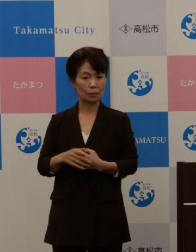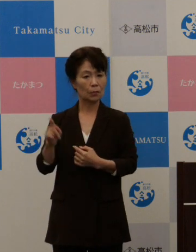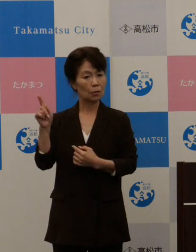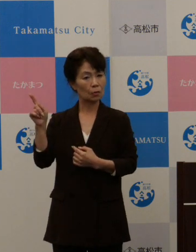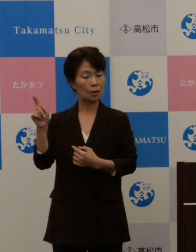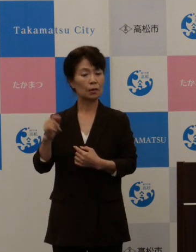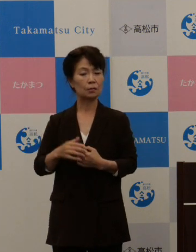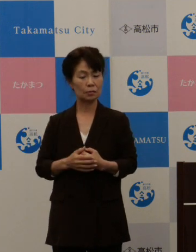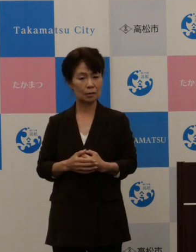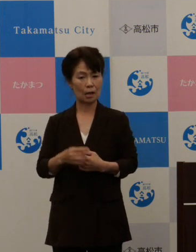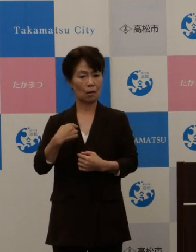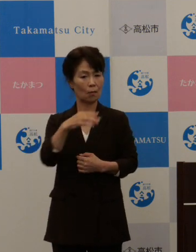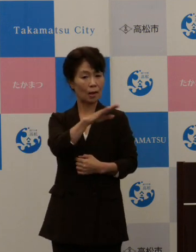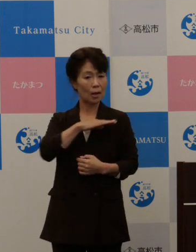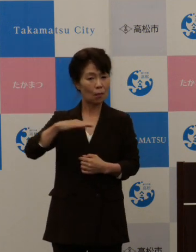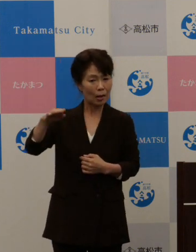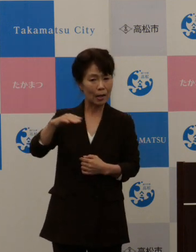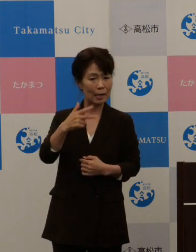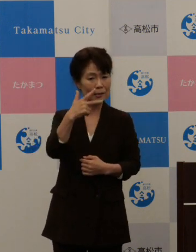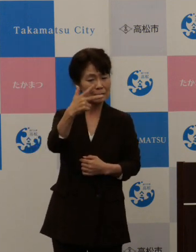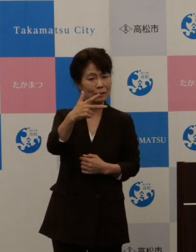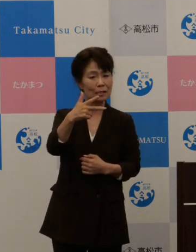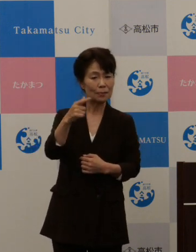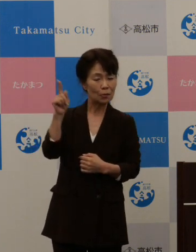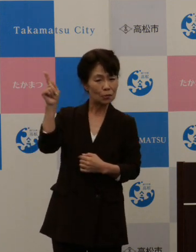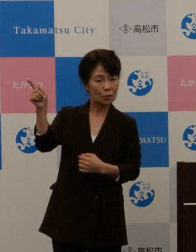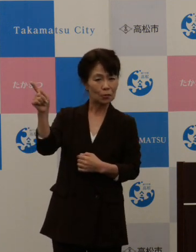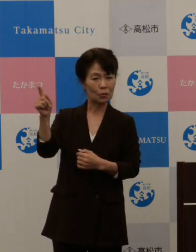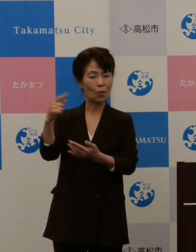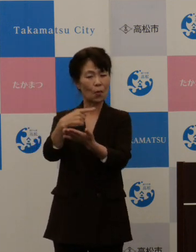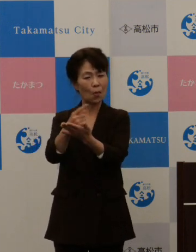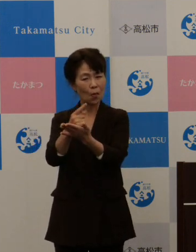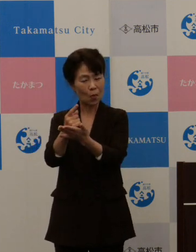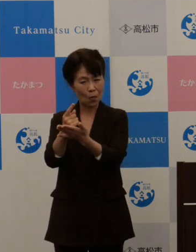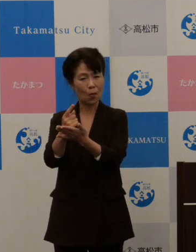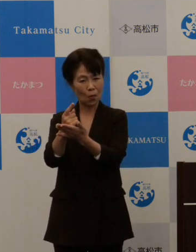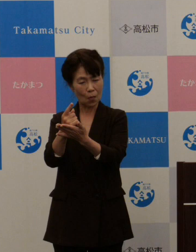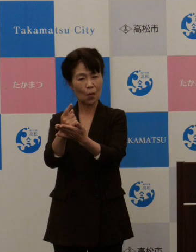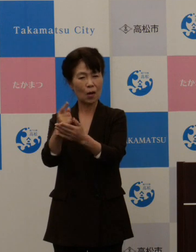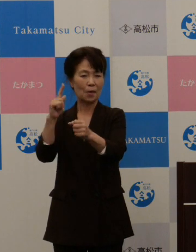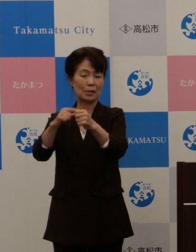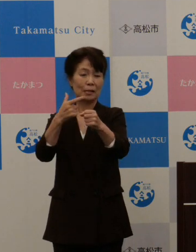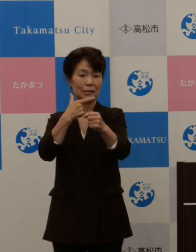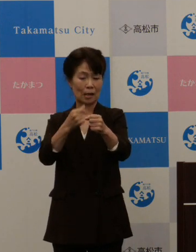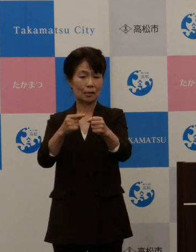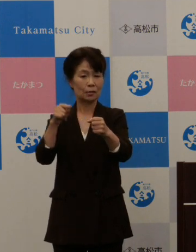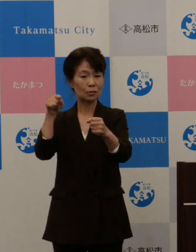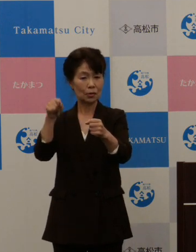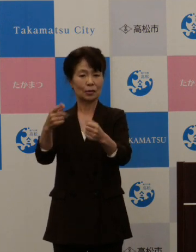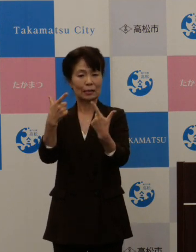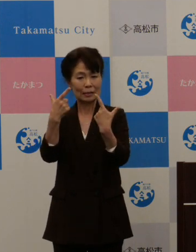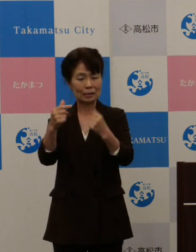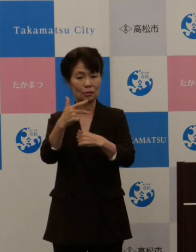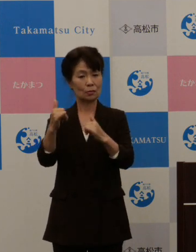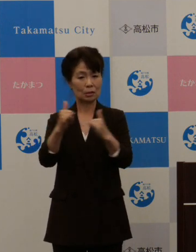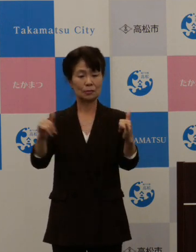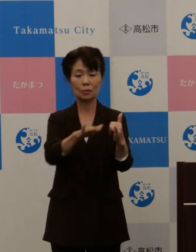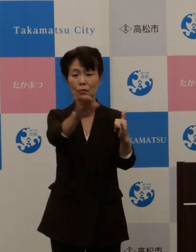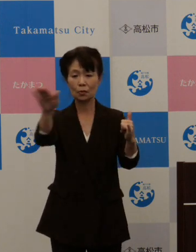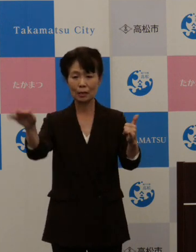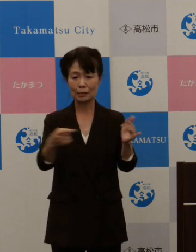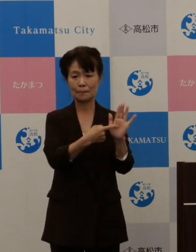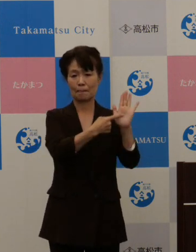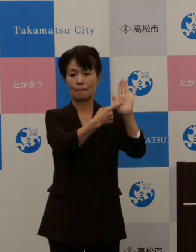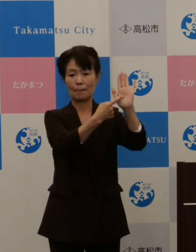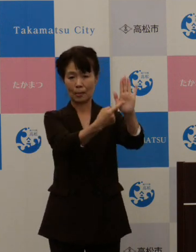辺につきまして我々も目指すところはそちらの方向ですよというものをもう少しきちっと市民の皆様にお示しをしなが